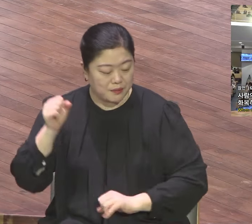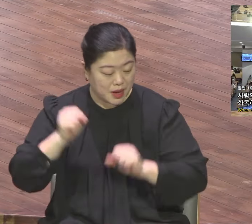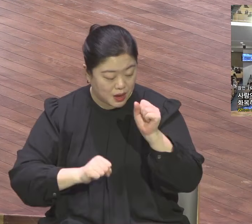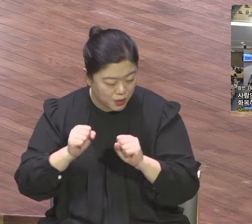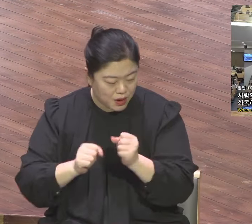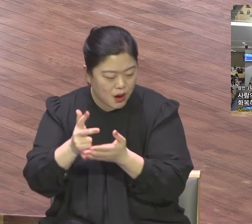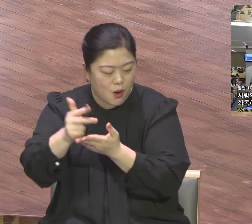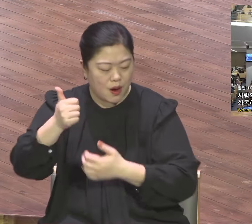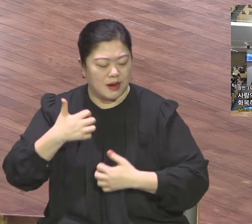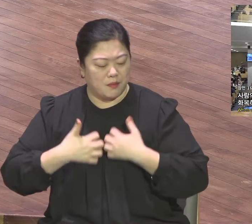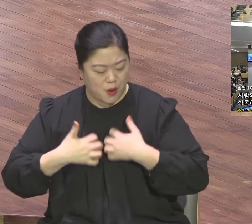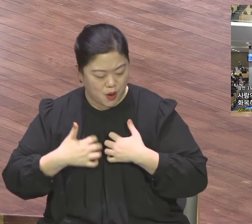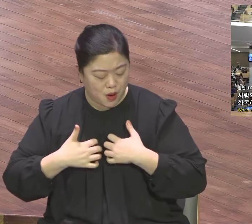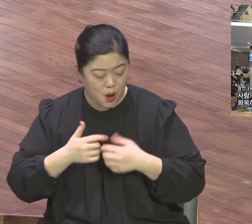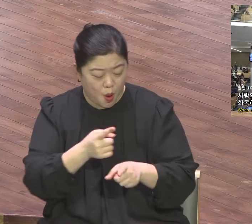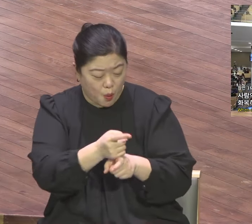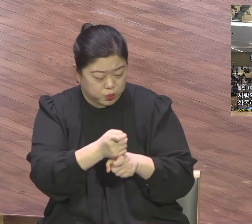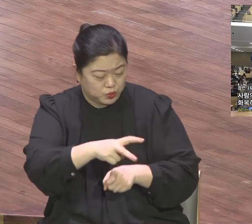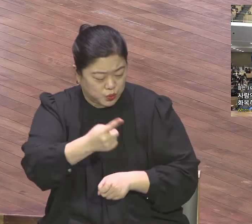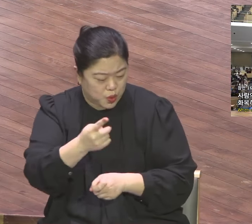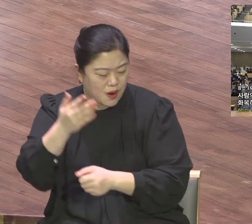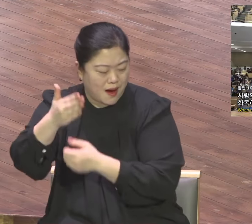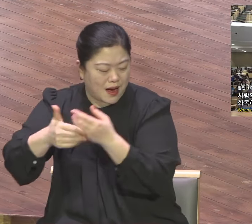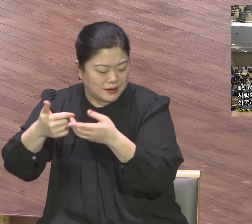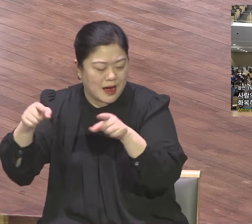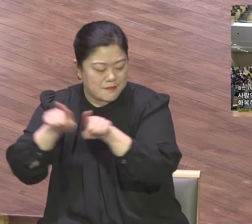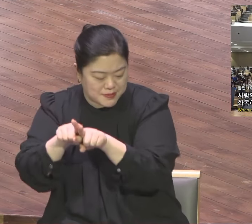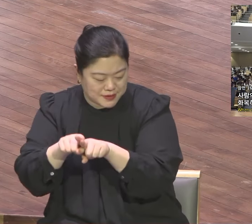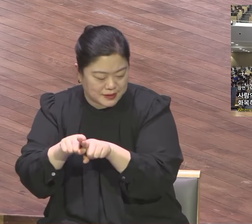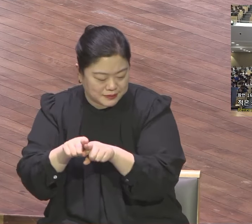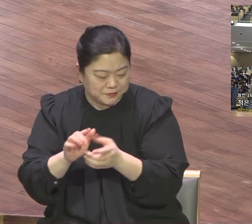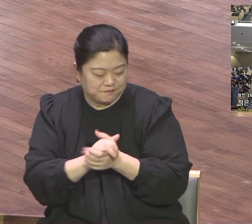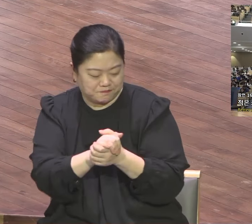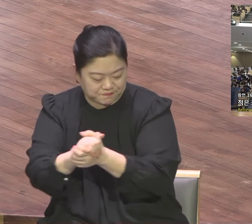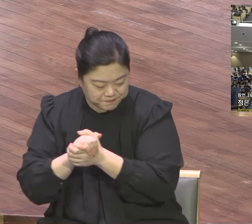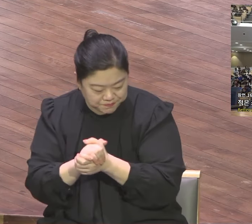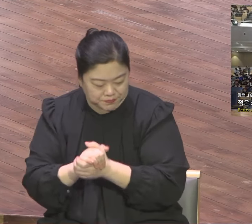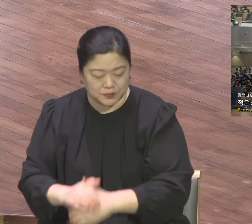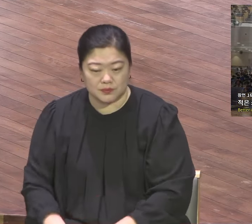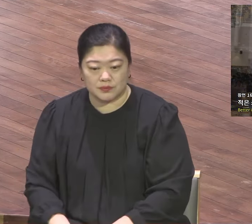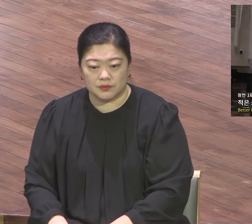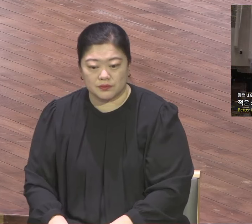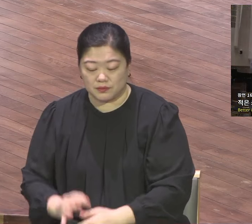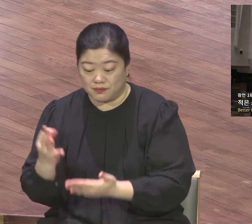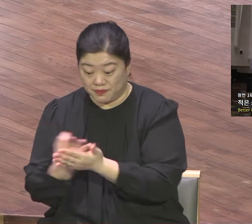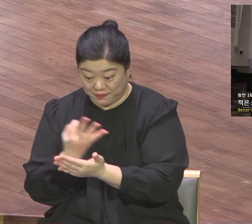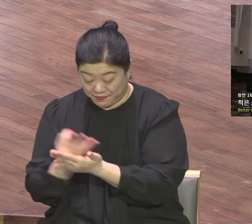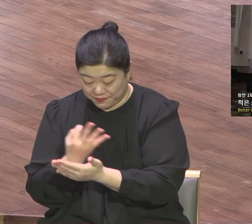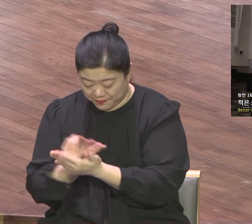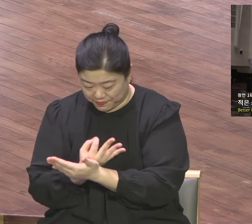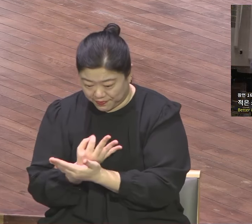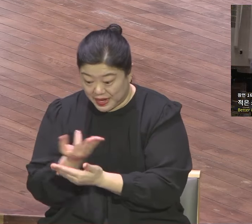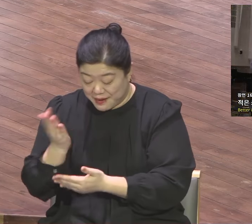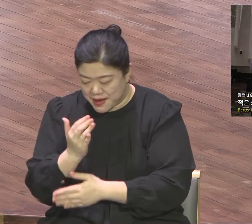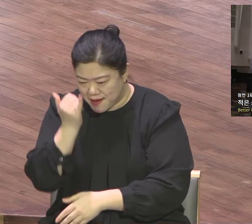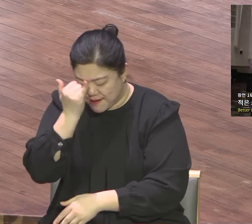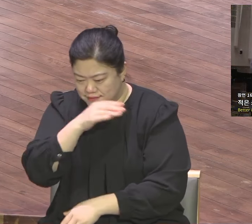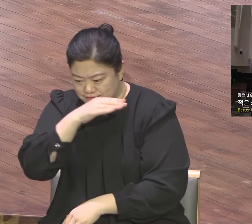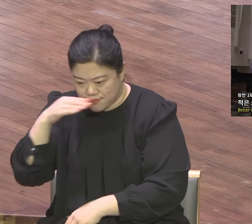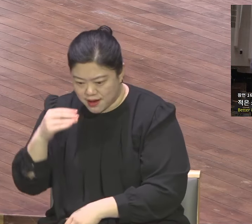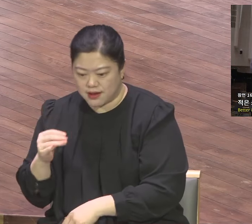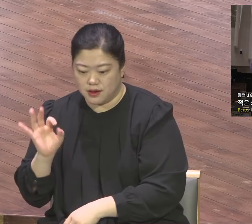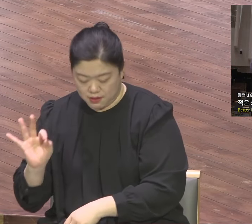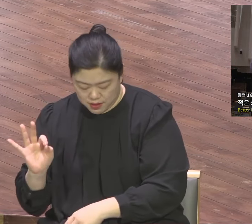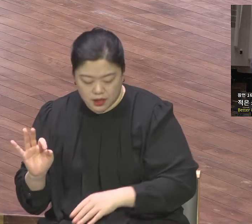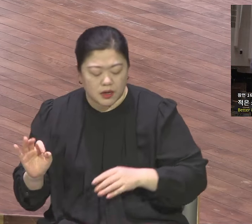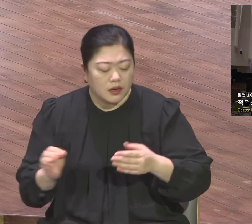그 사람의 원수라도 그와 더불어 환복하게 하시느니라. 적은 소득이 공의를 겸하면 많은